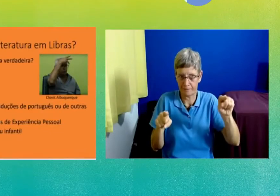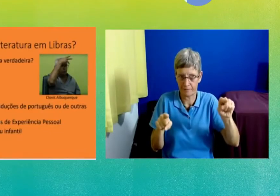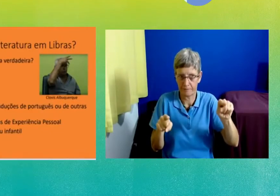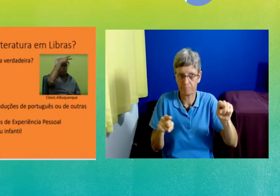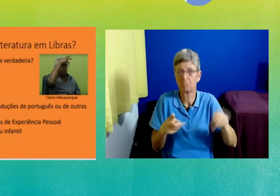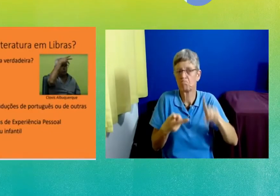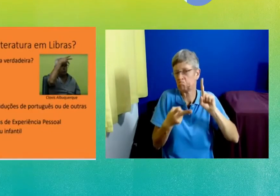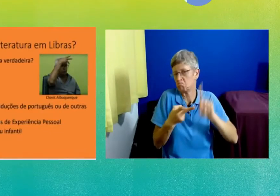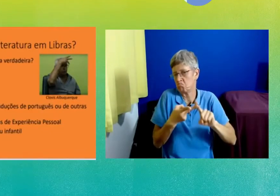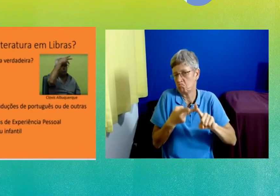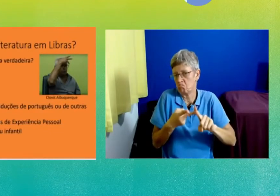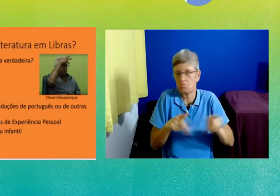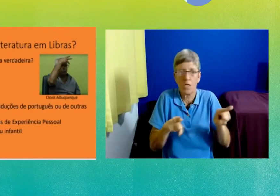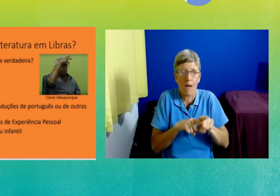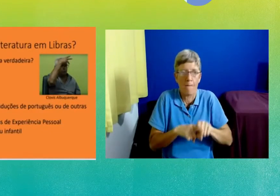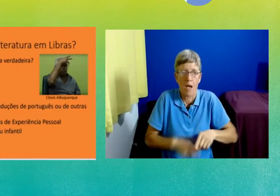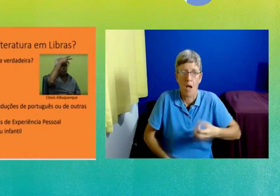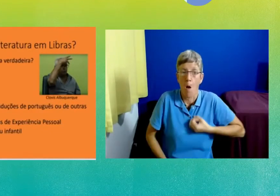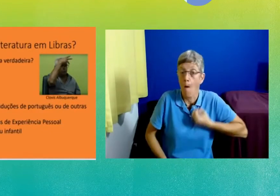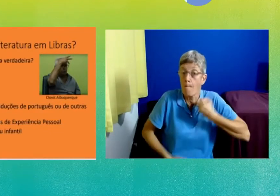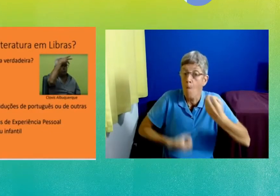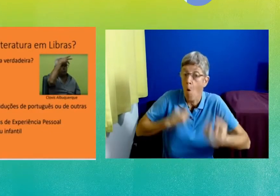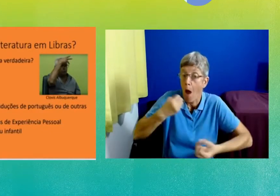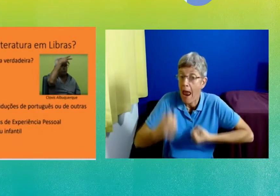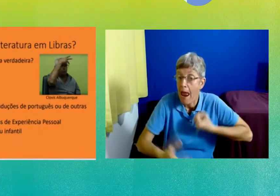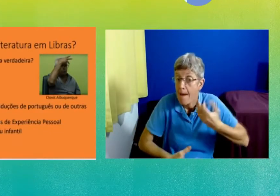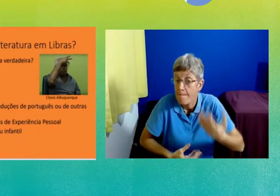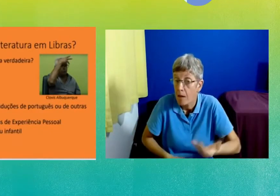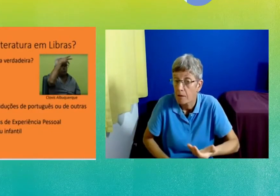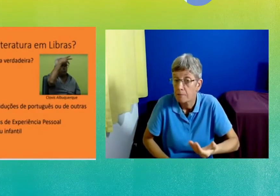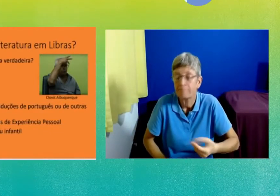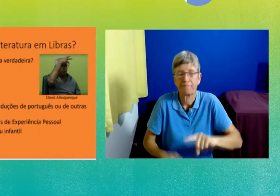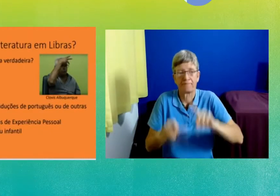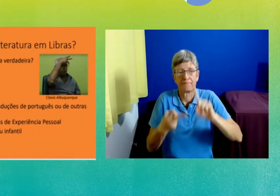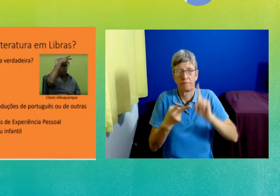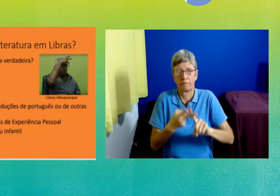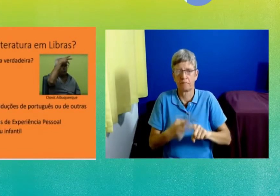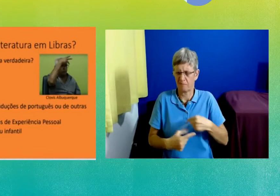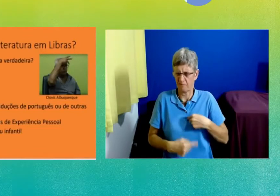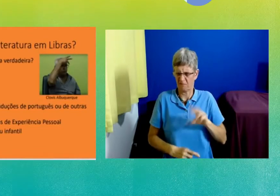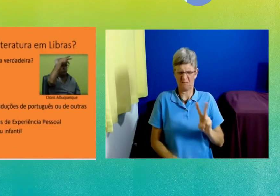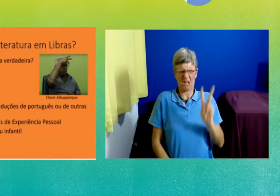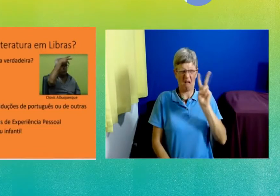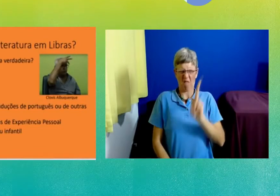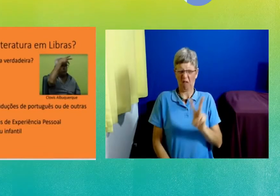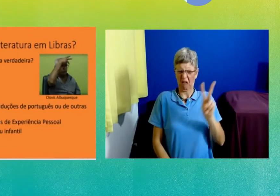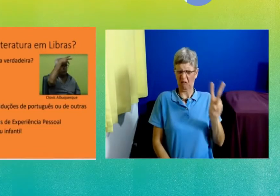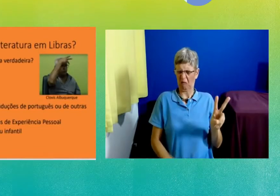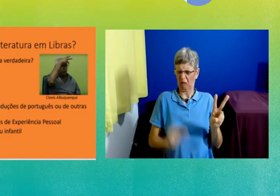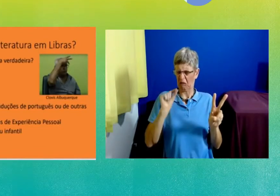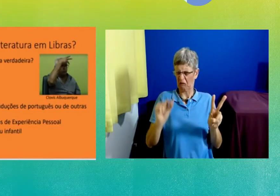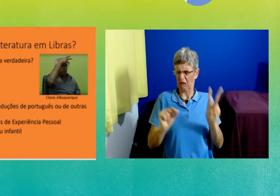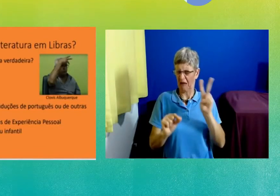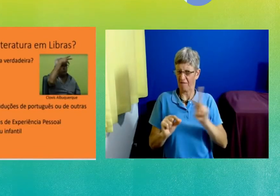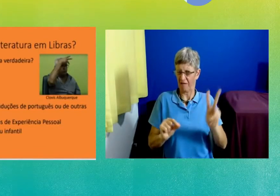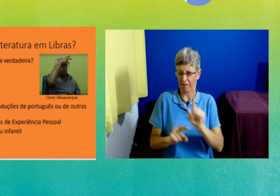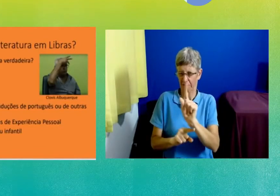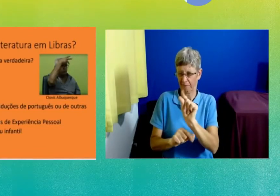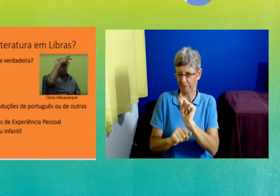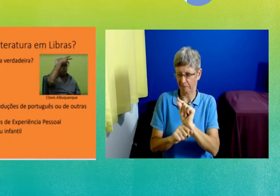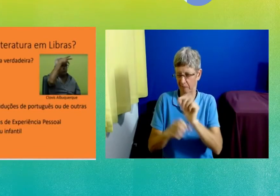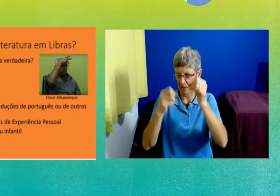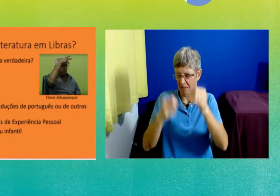variados de literatura surda. Ela pode ser poema, ela pode ser